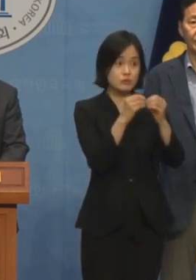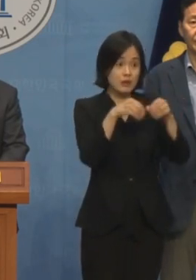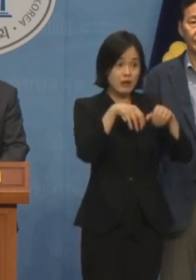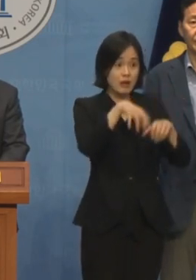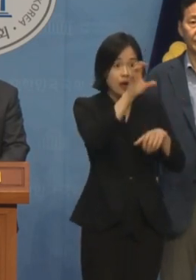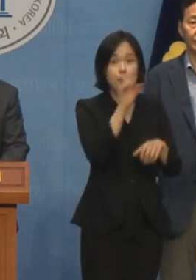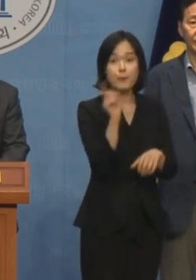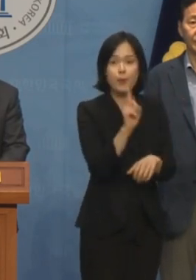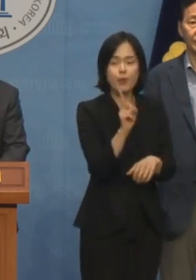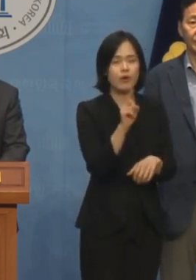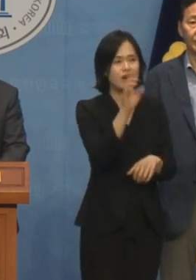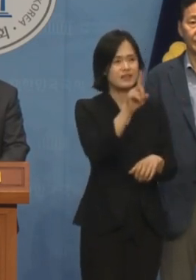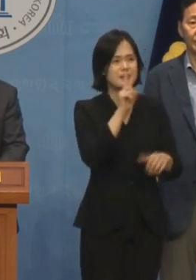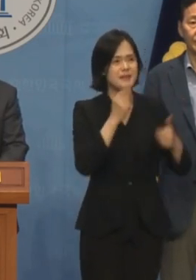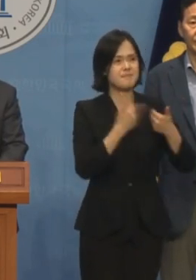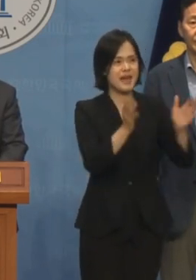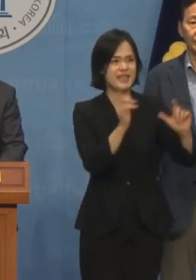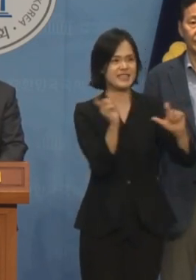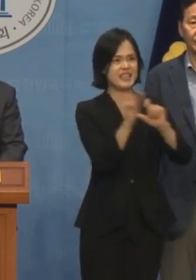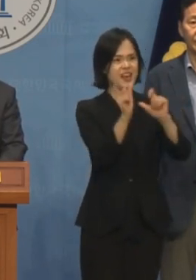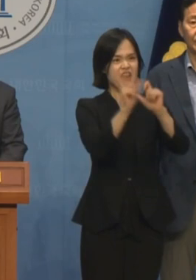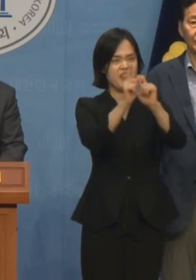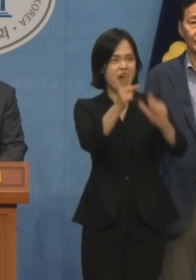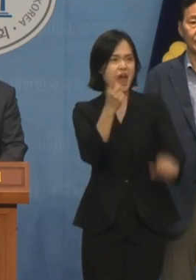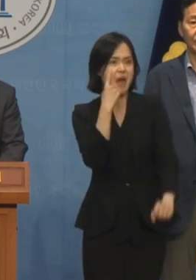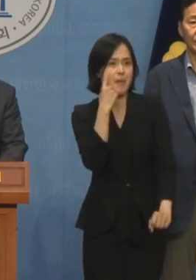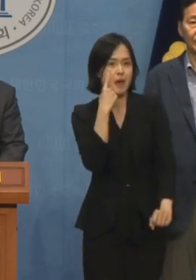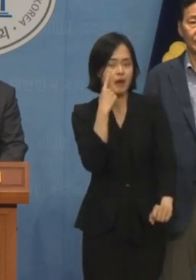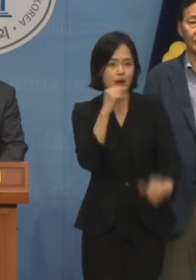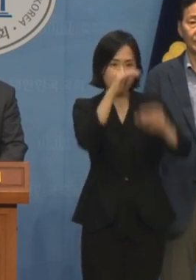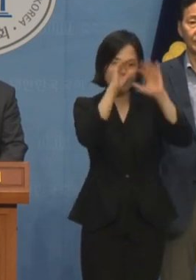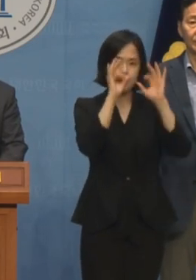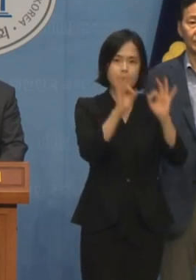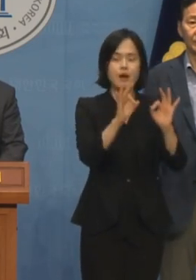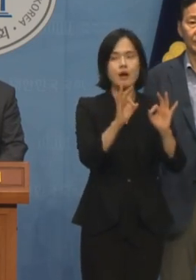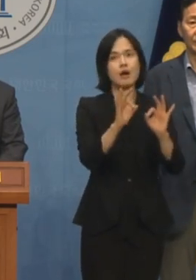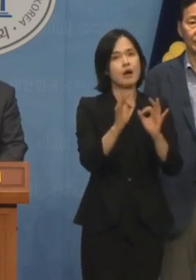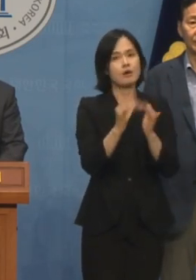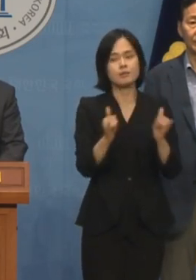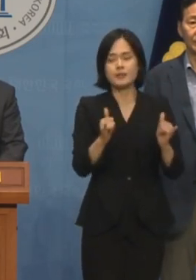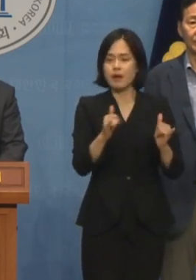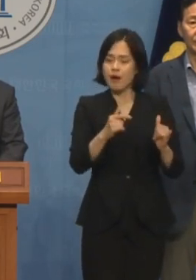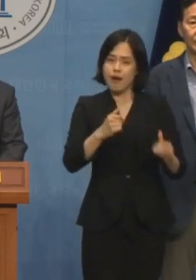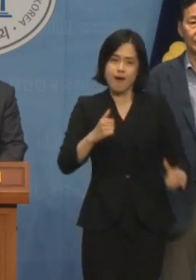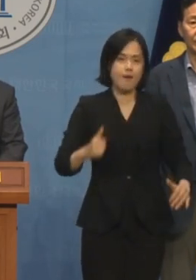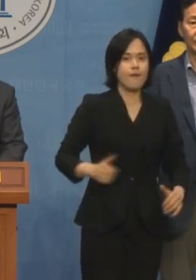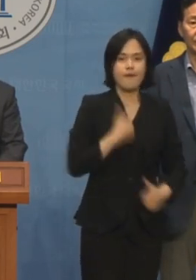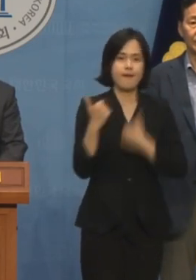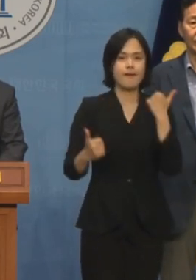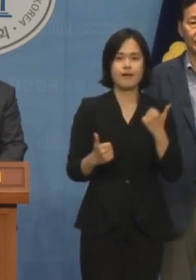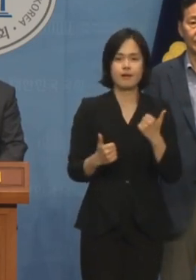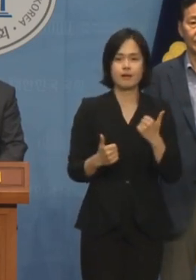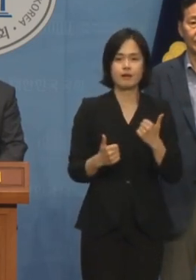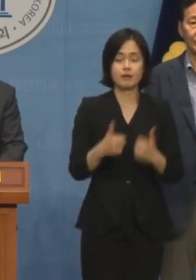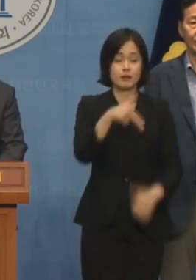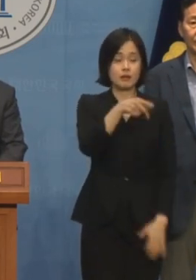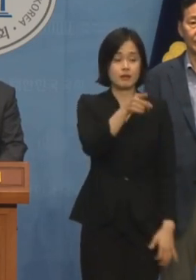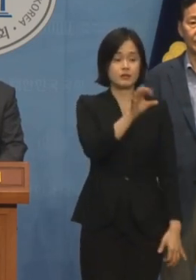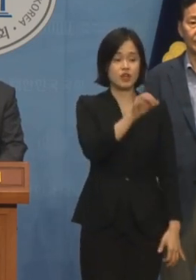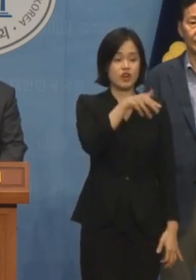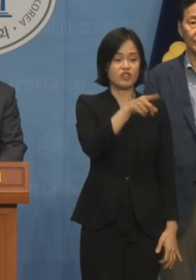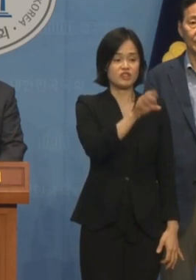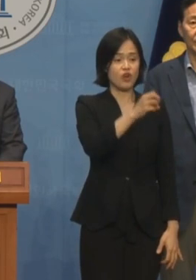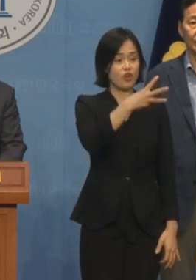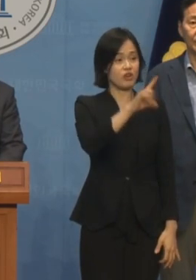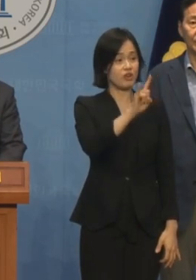태도며 국민의 지탄을 받아도 부족합니다. 정청래 위원장은 군대는